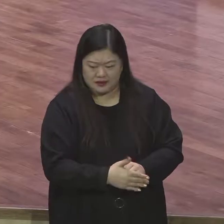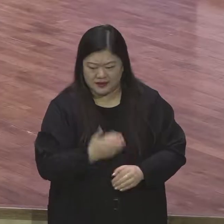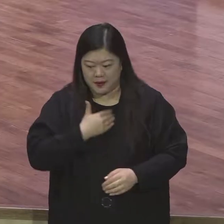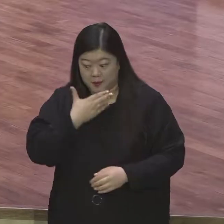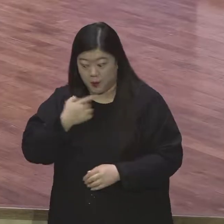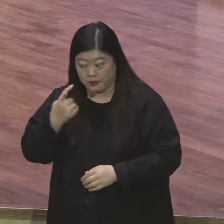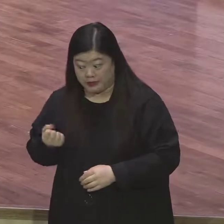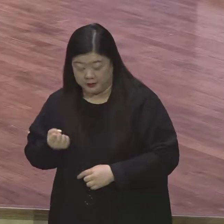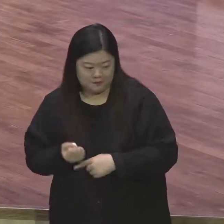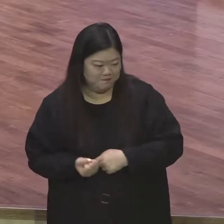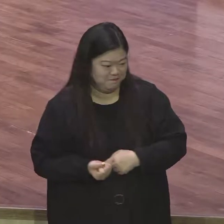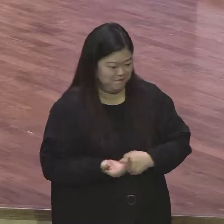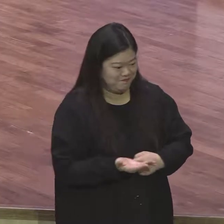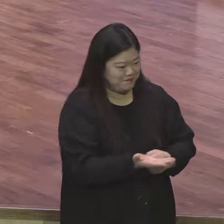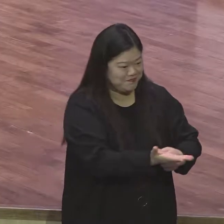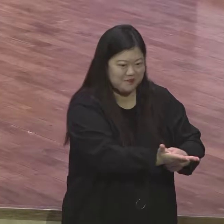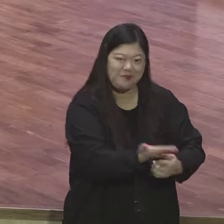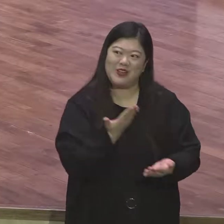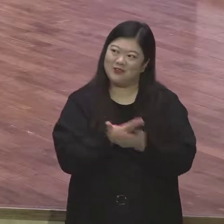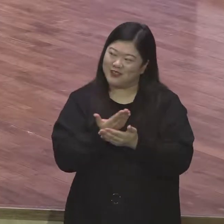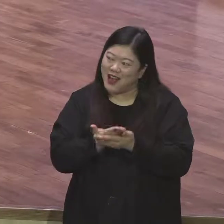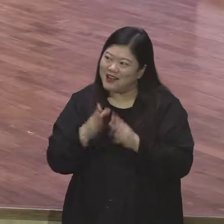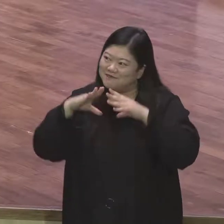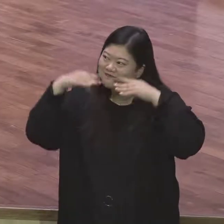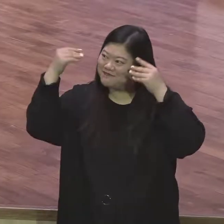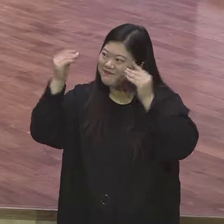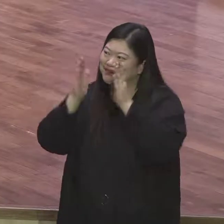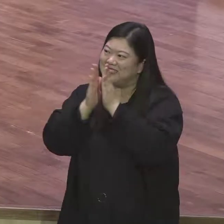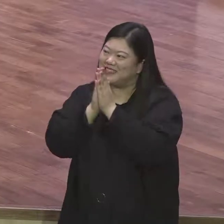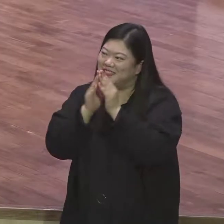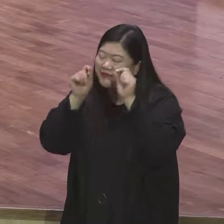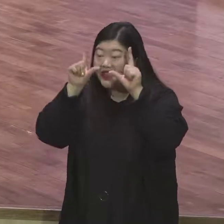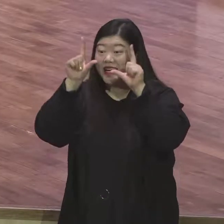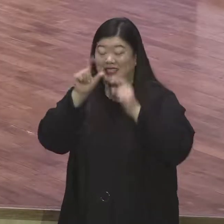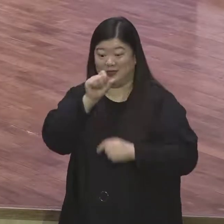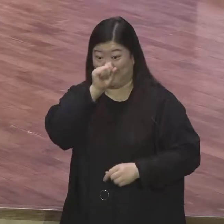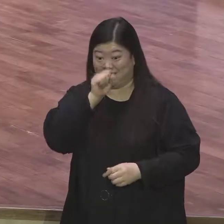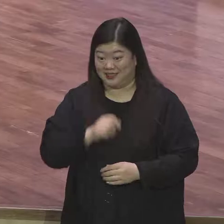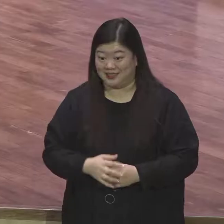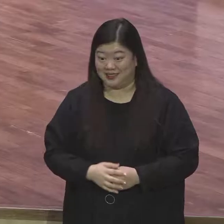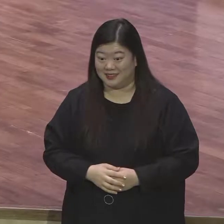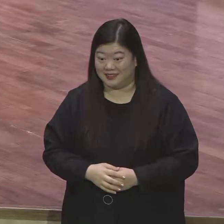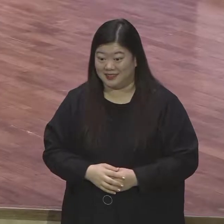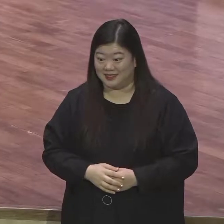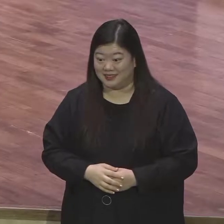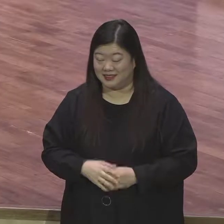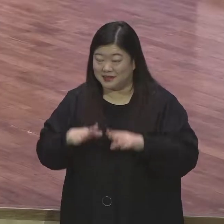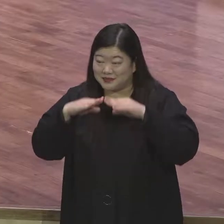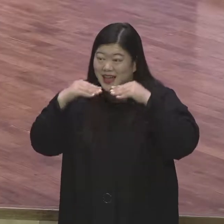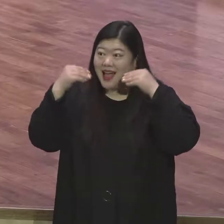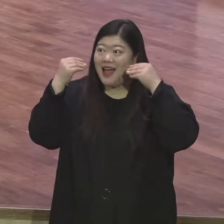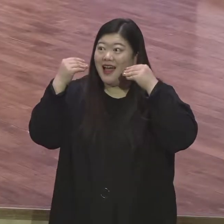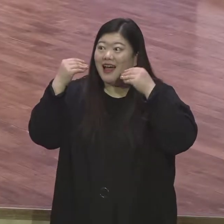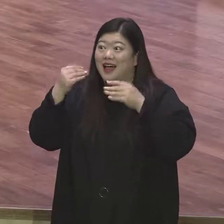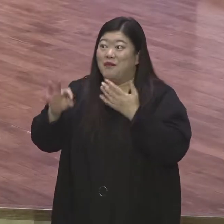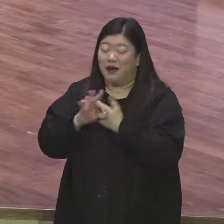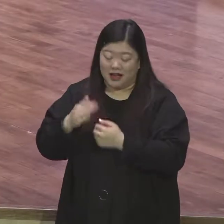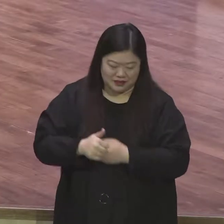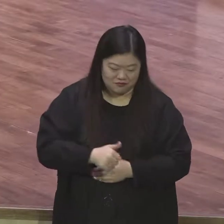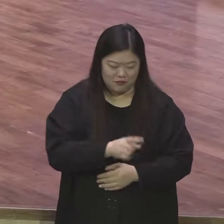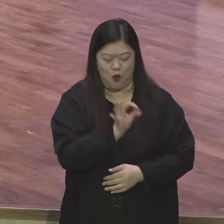쓰임받게 하여 주옵소서. 이렇게 여러분 기도하면서 한번 시작해 보세요. 이것이 하나님이 기뻐하신